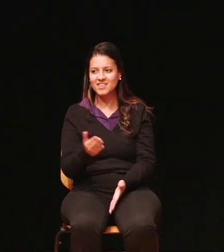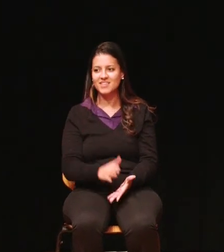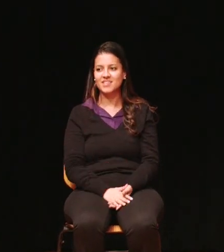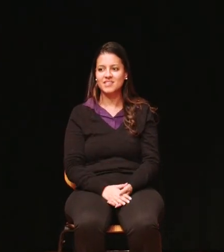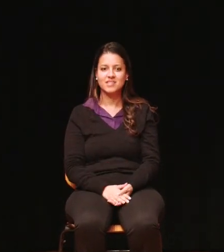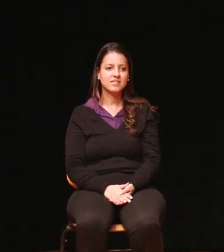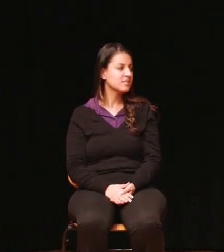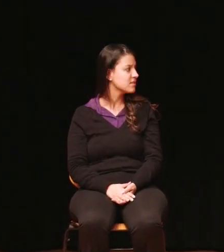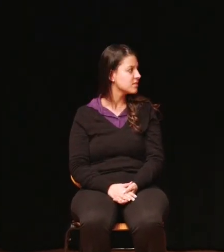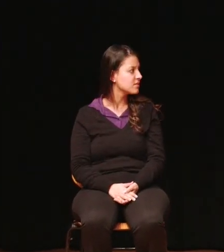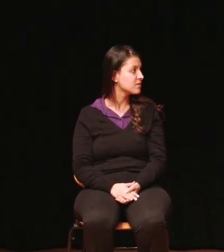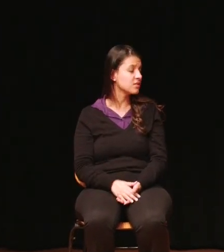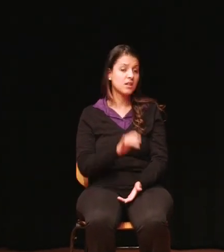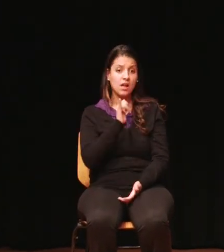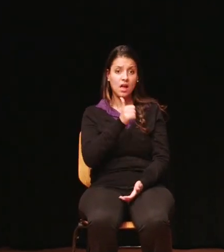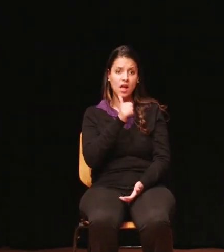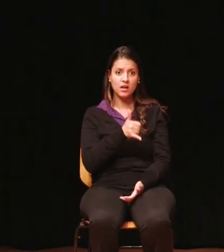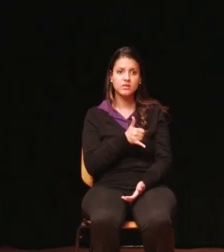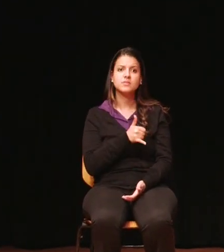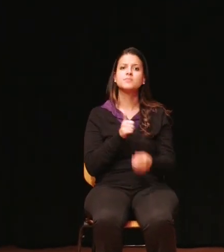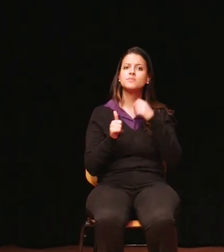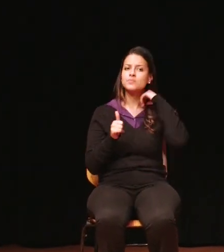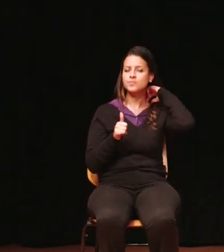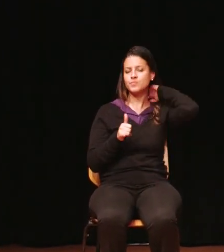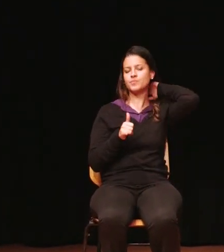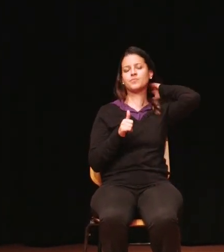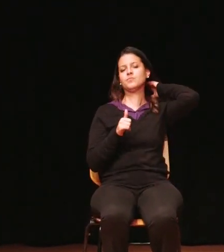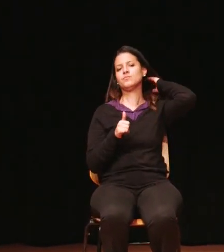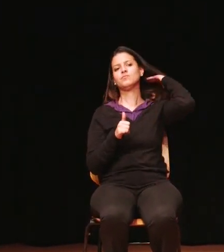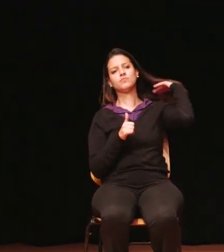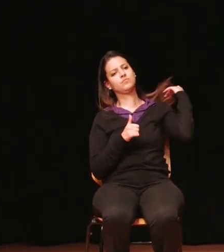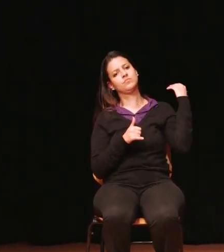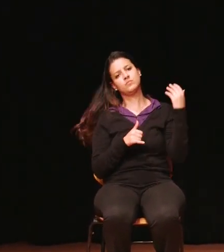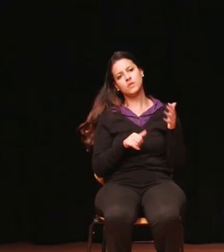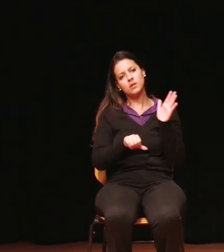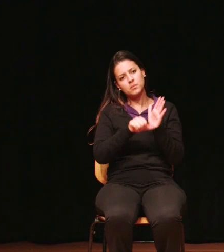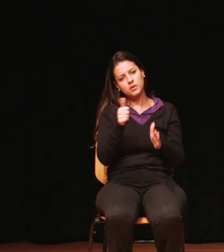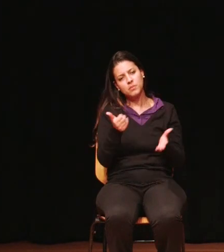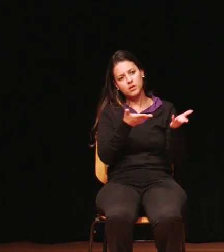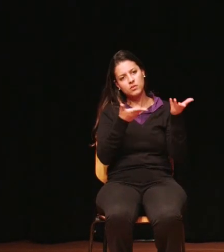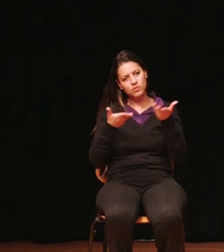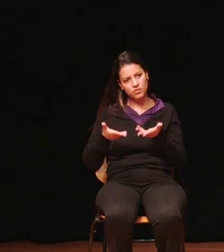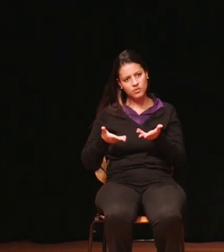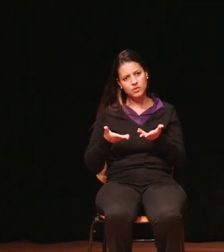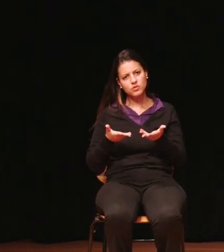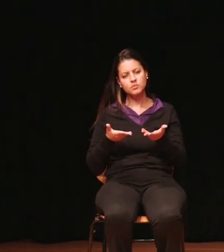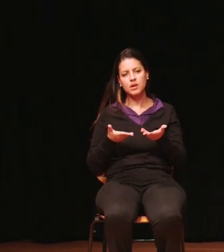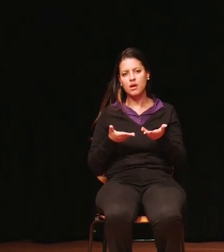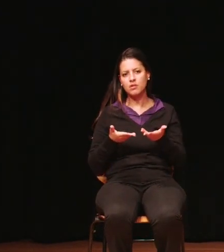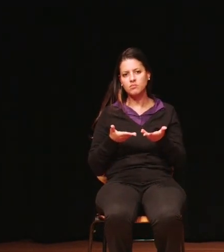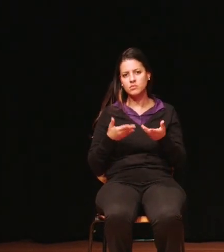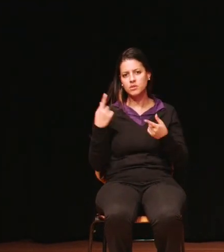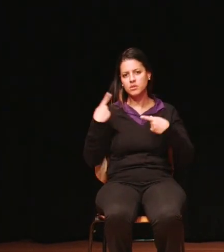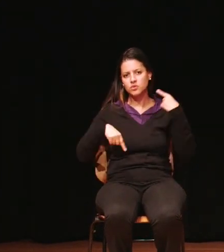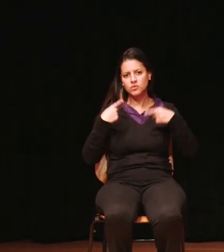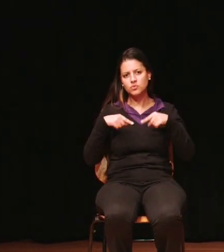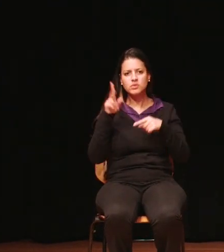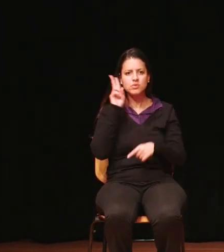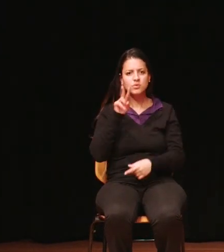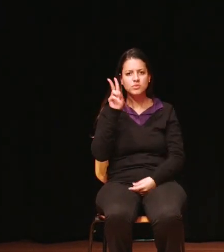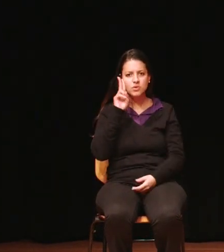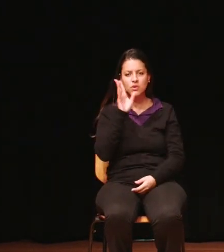e dar 2 recados. O primeiro é um convite para seguir o processo dessa discussão das histórias da